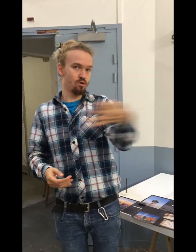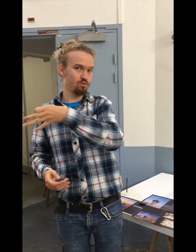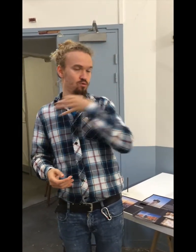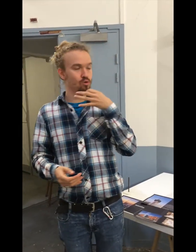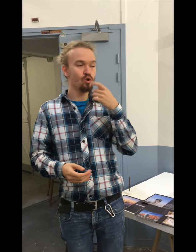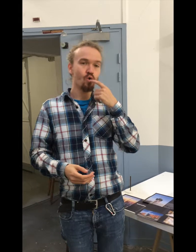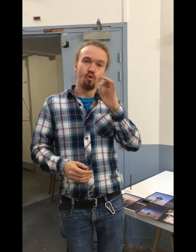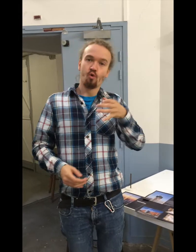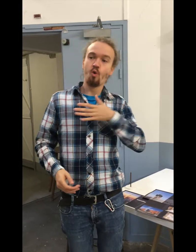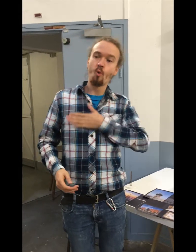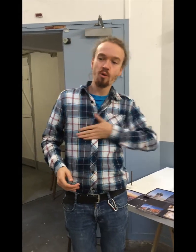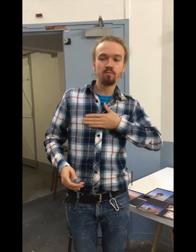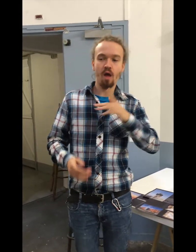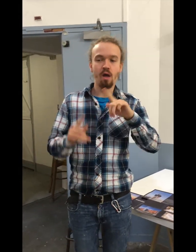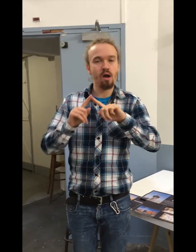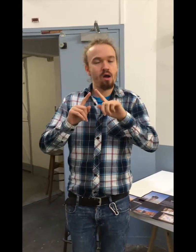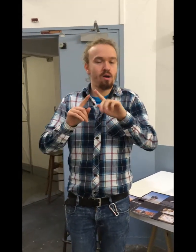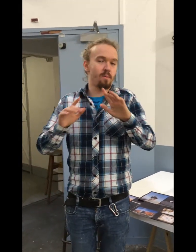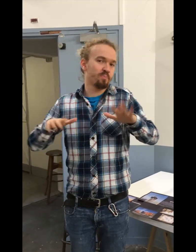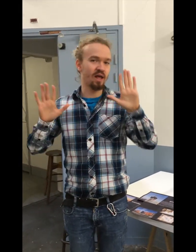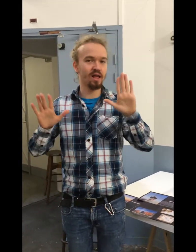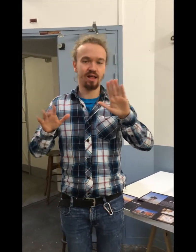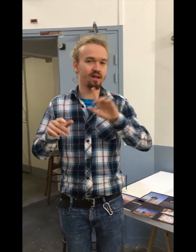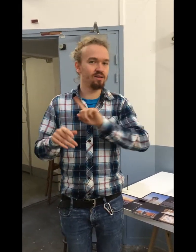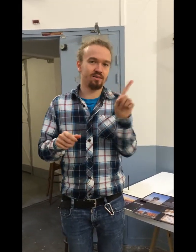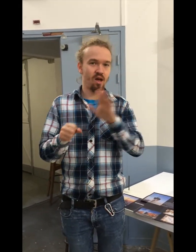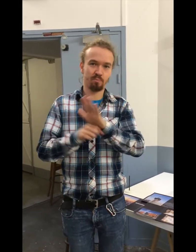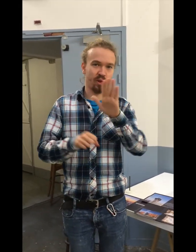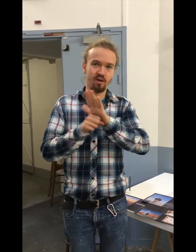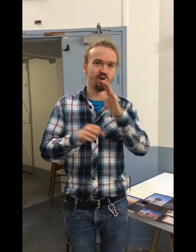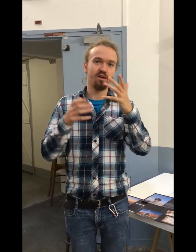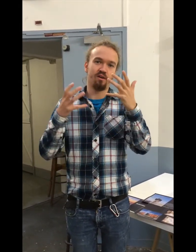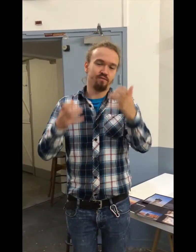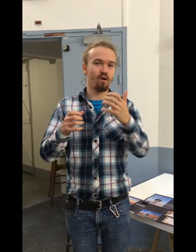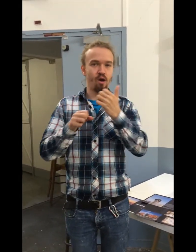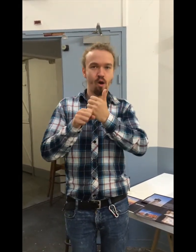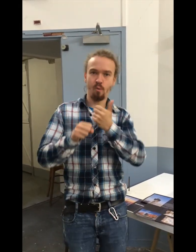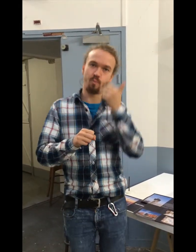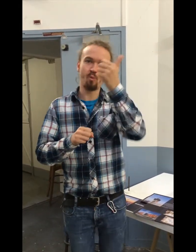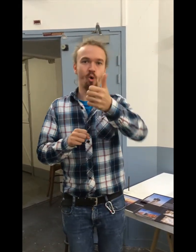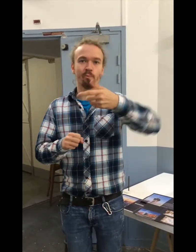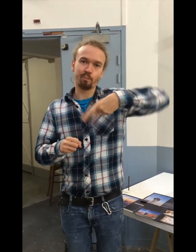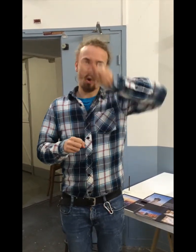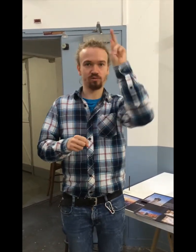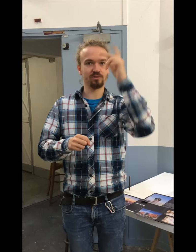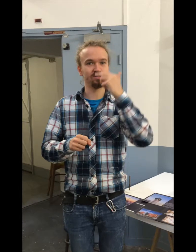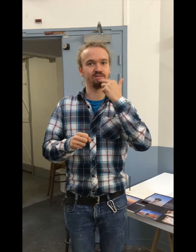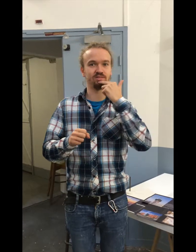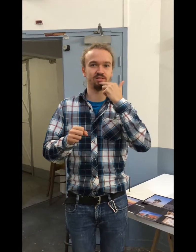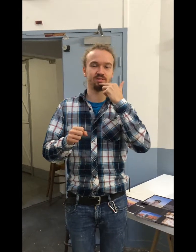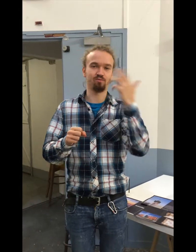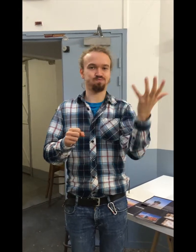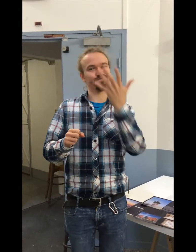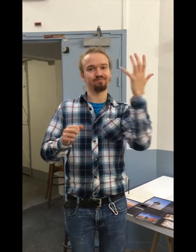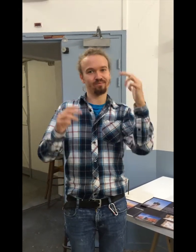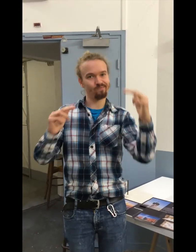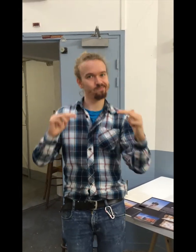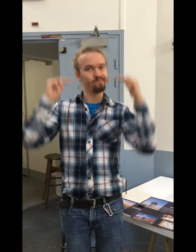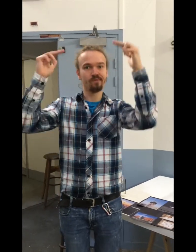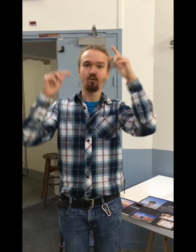que nous avons fait. Et ce que les professeurs nous ont dit, c'est qu'ils étaient satisfaits, mais que ça n'était pas encore suffisant. Ils souhaitent que l'année prochaine,